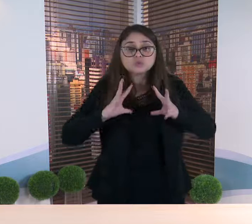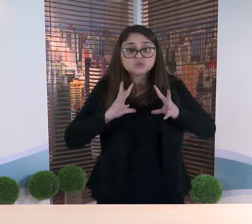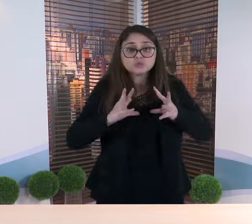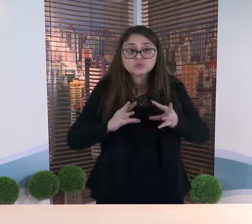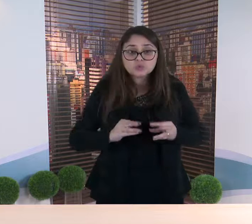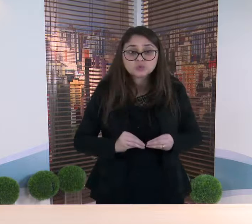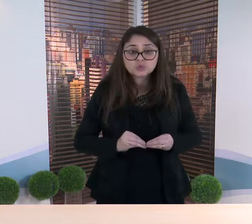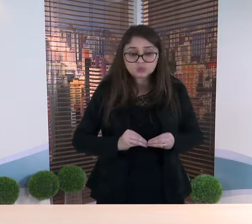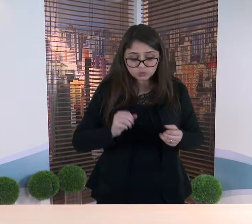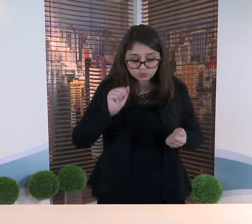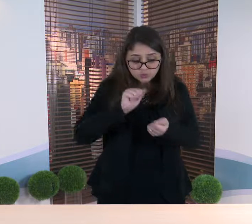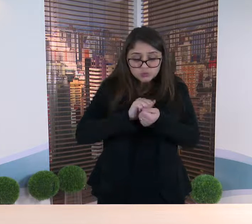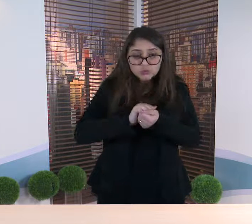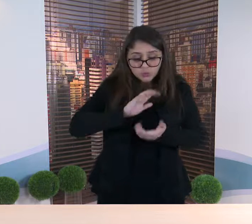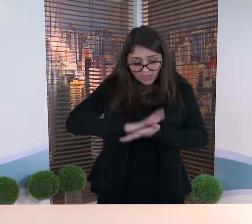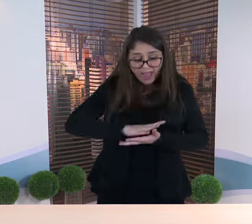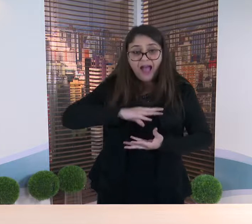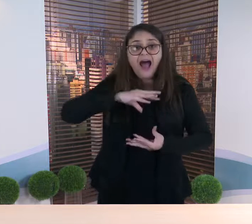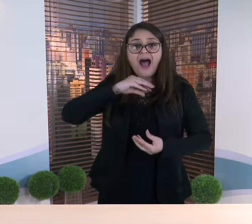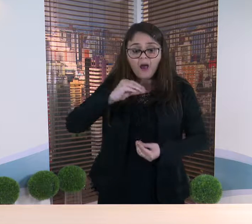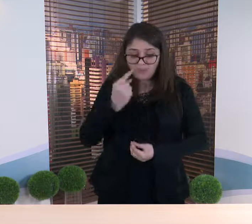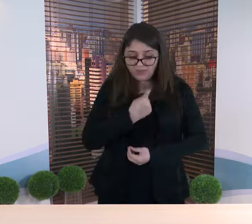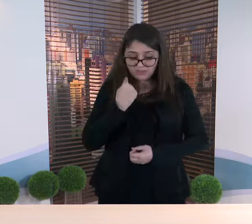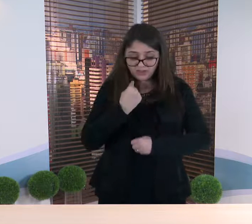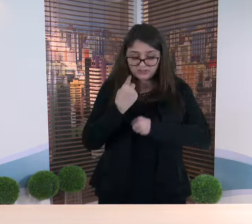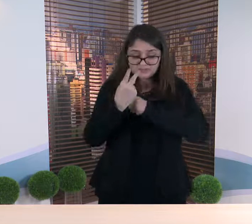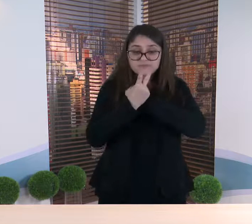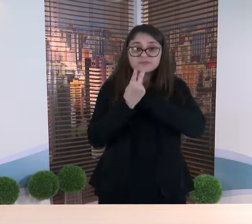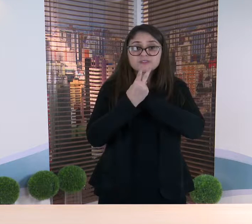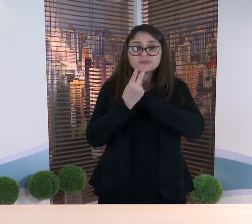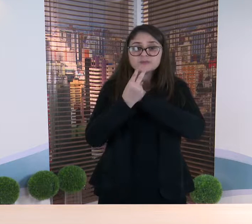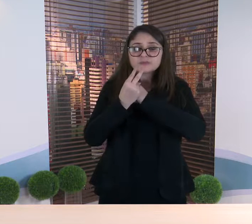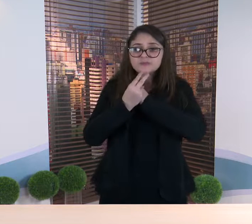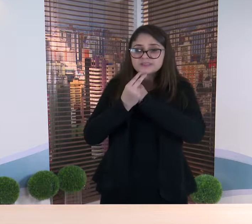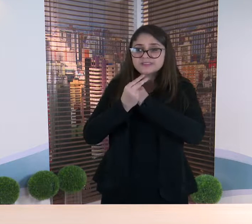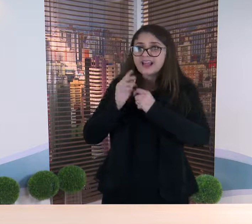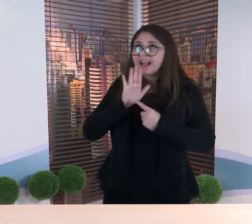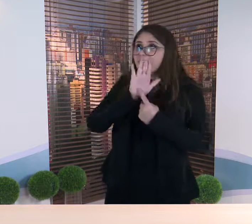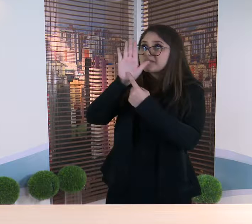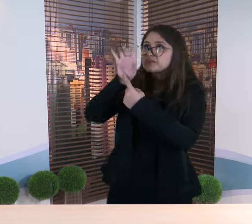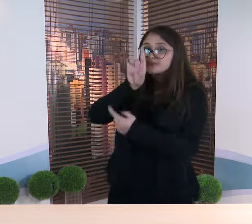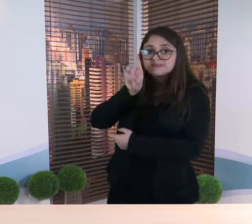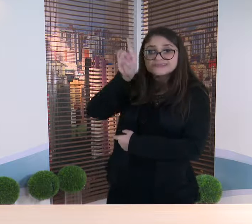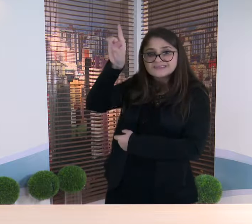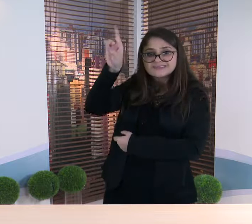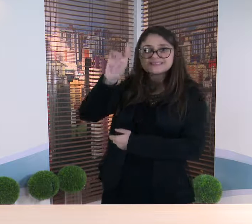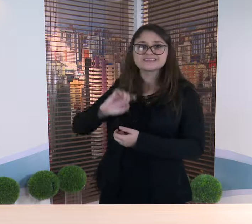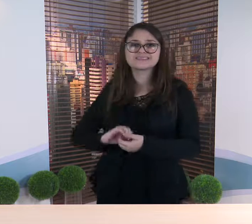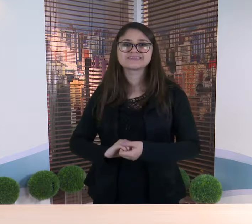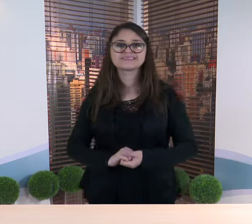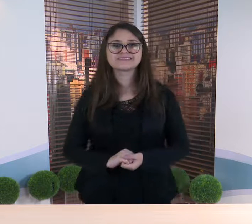junto com uma alma pela qual devemos prestar contas a Deus, afirma Charles